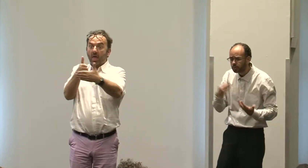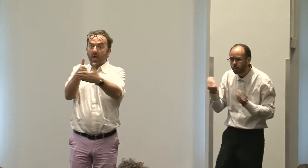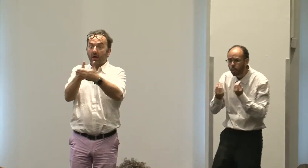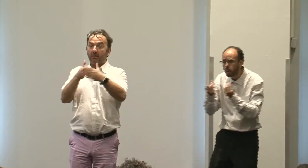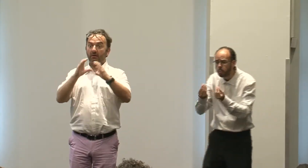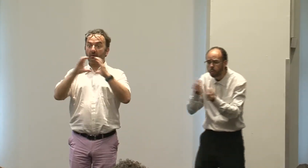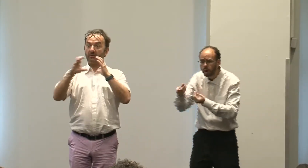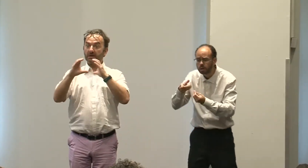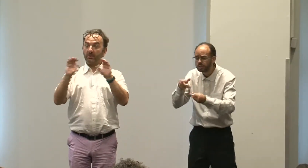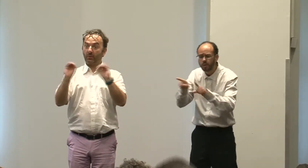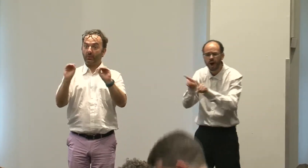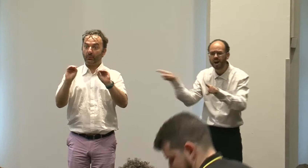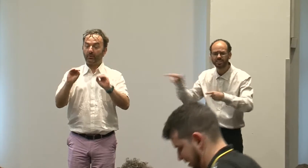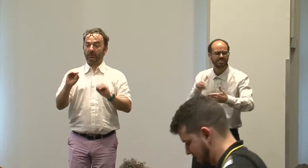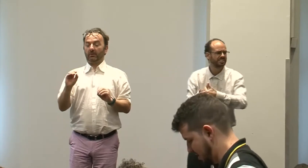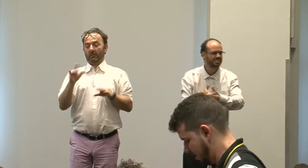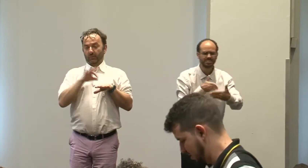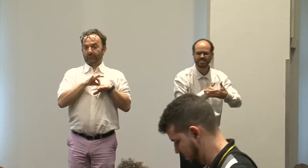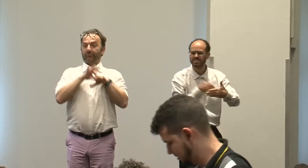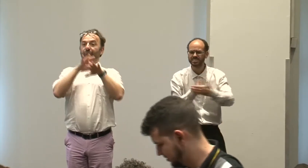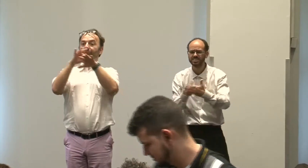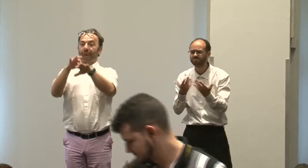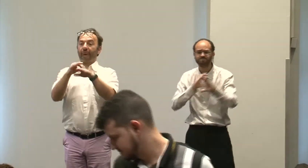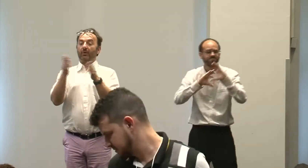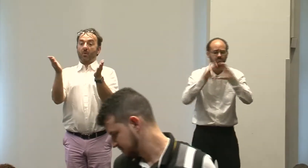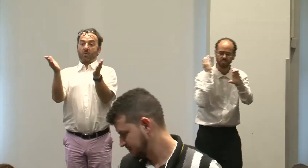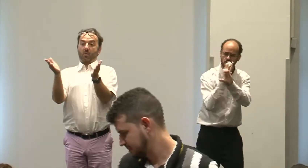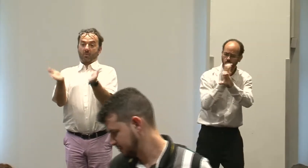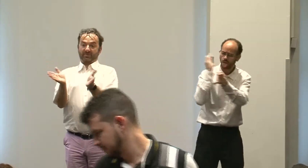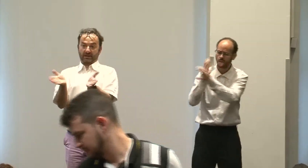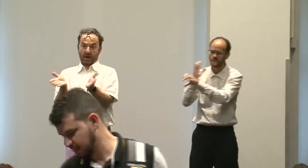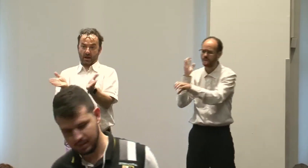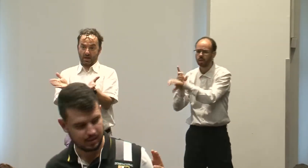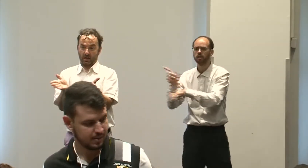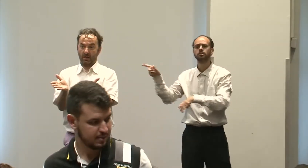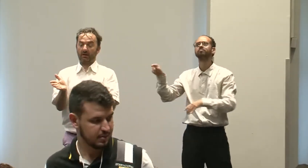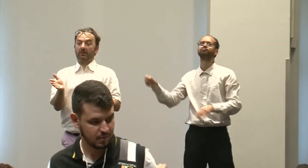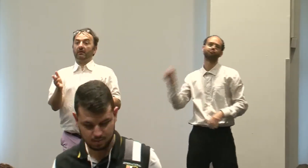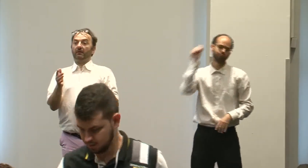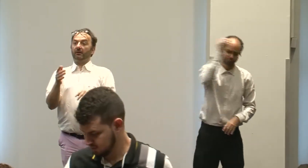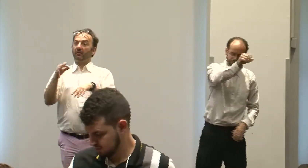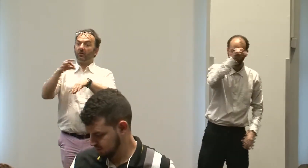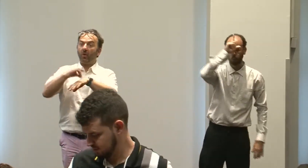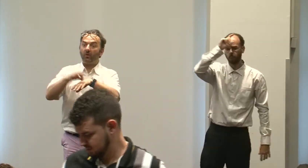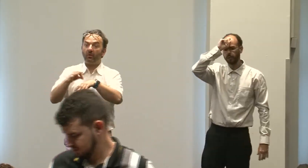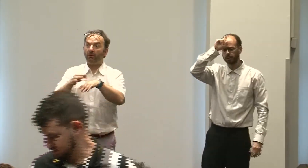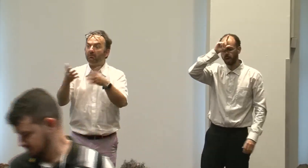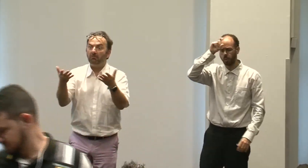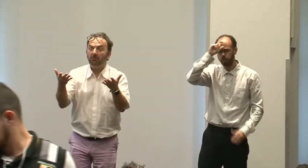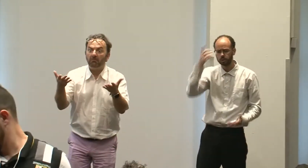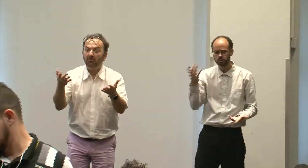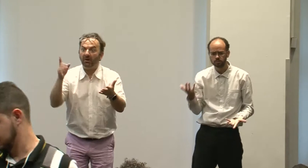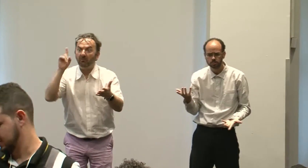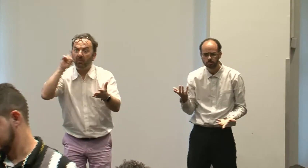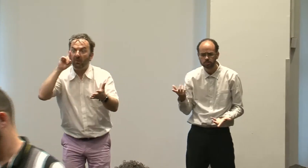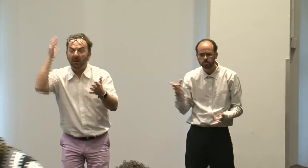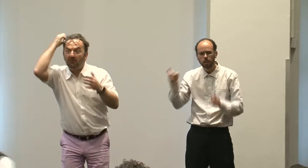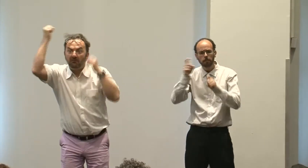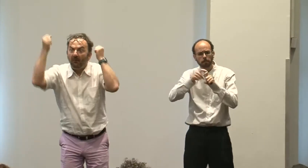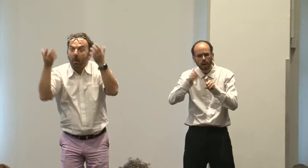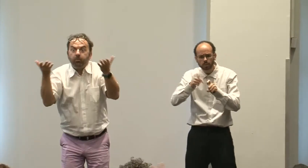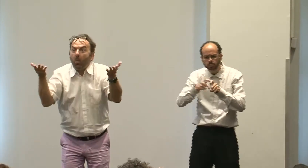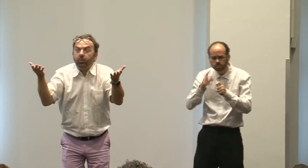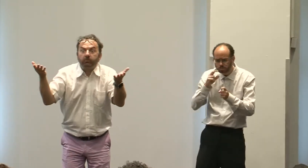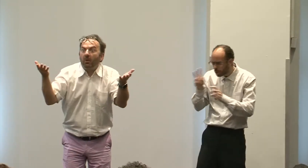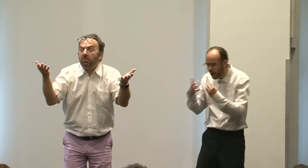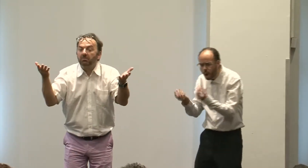nervoso, e a minha mãe percebia que o meu problema era falta de comunicação. Bom, ela